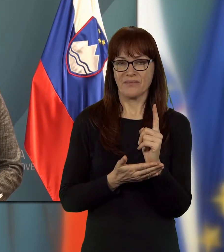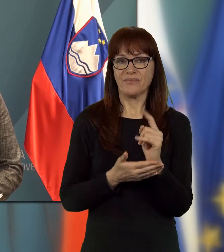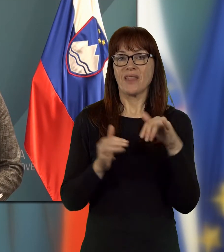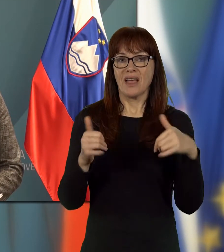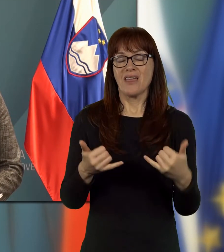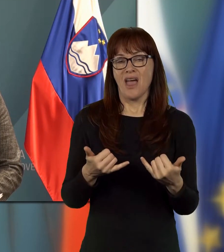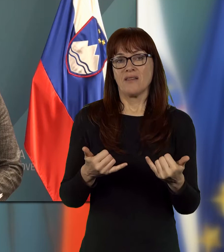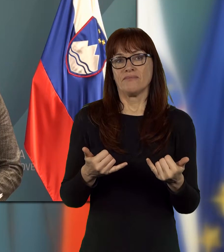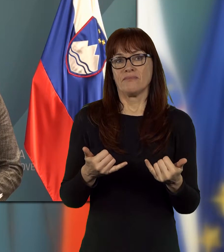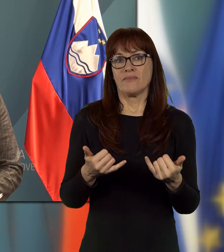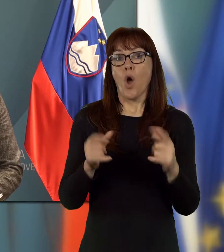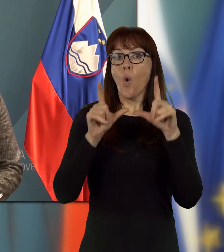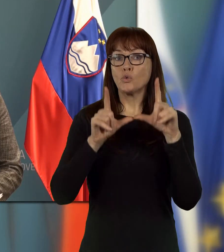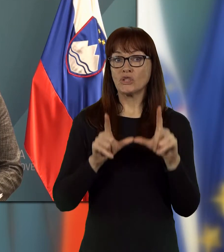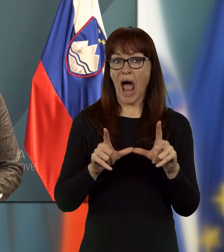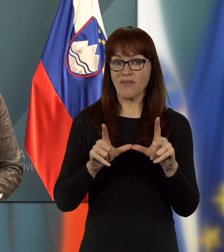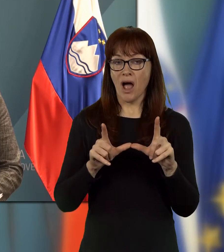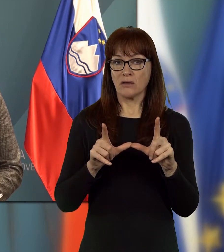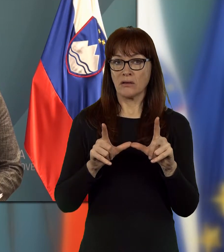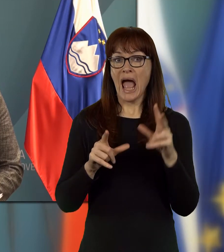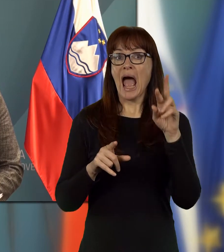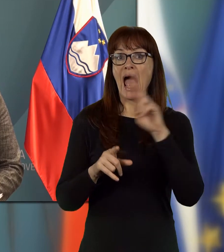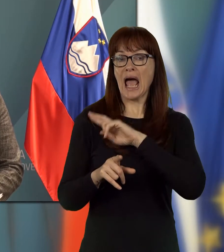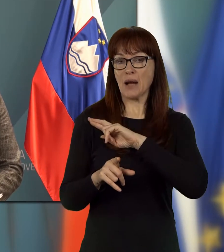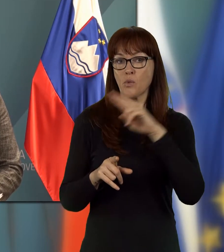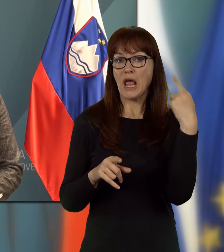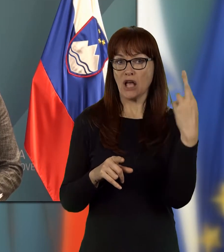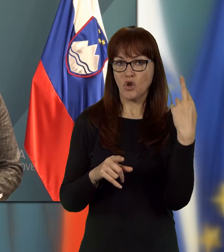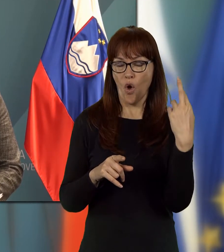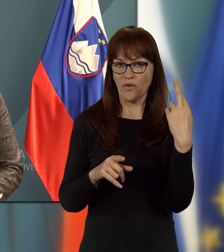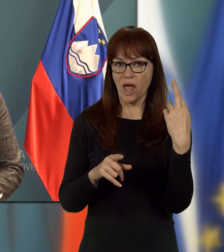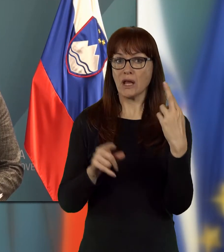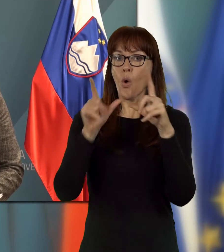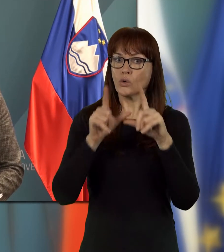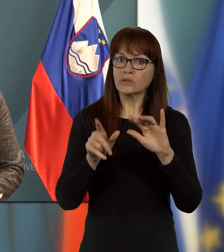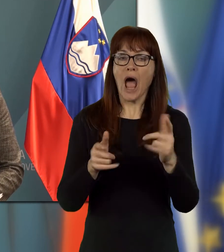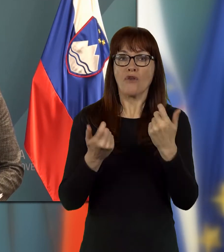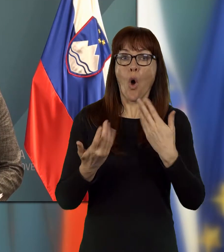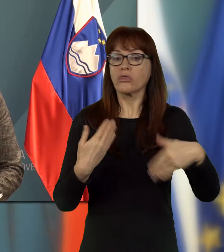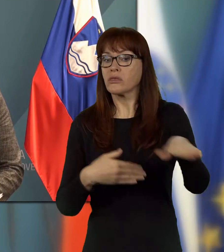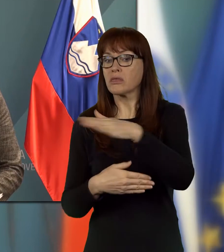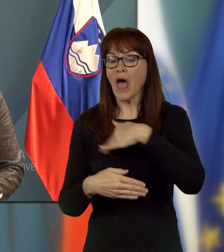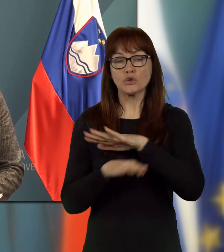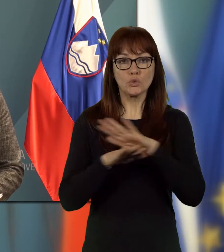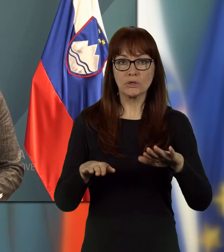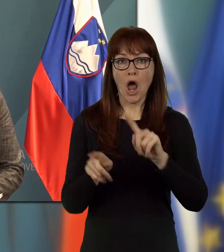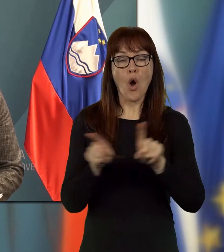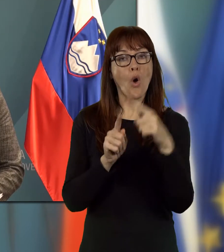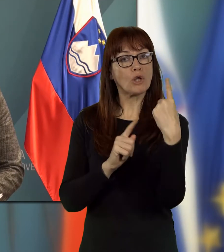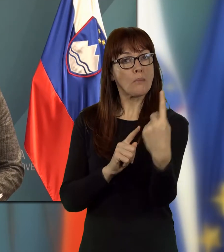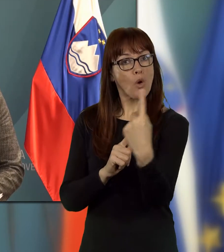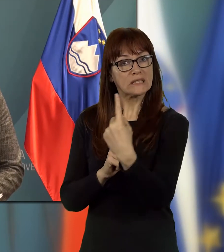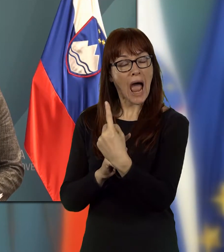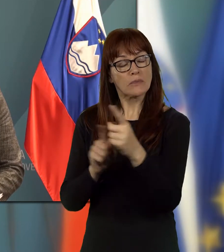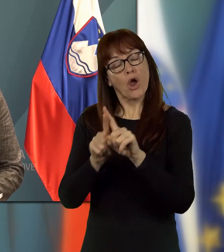Vendar je Ustava Republike Slovenije ustava nas vseh, kot posameznikov